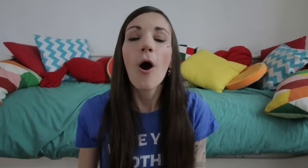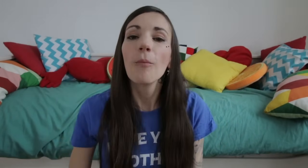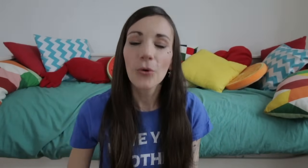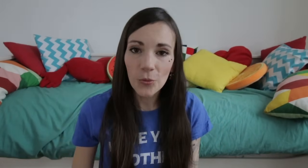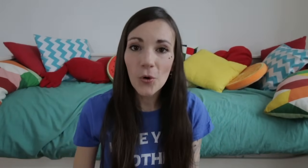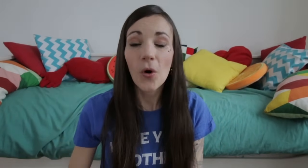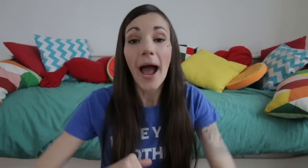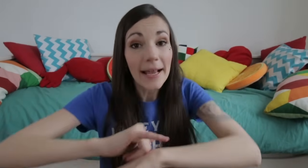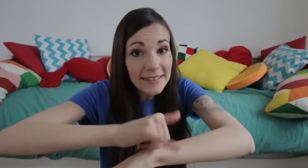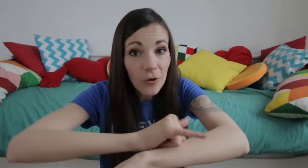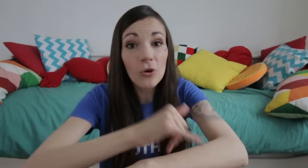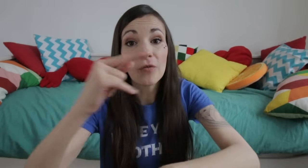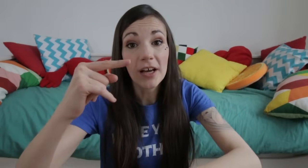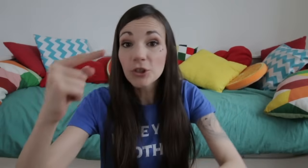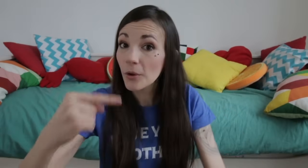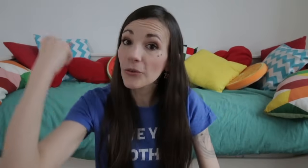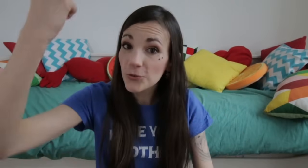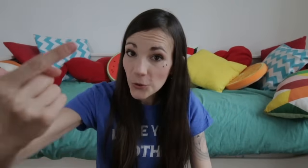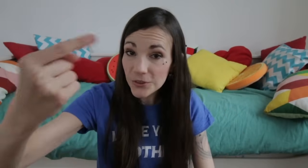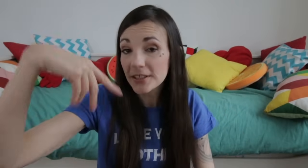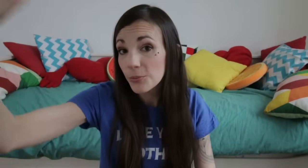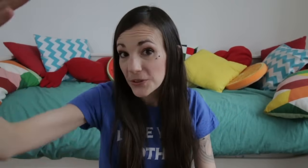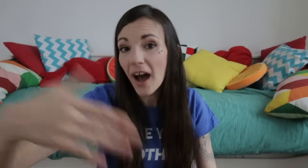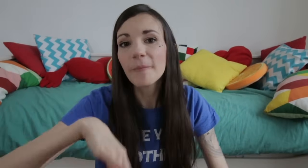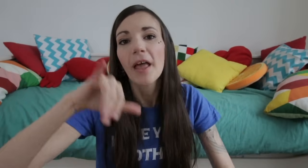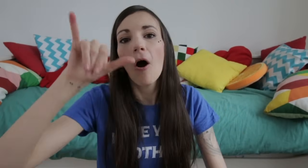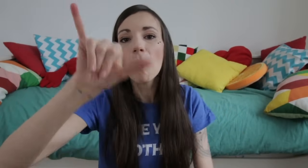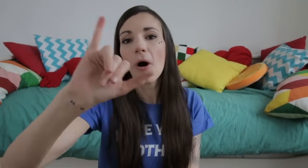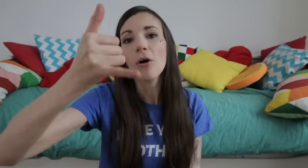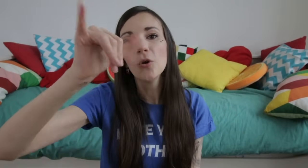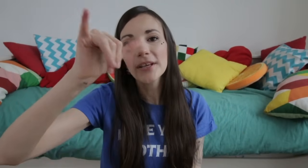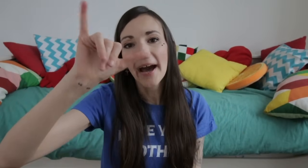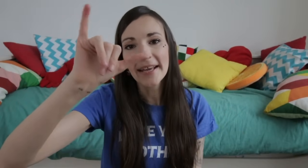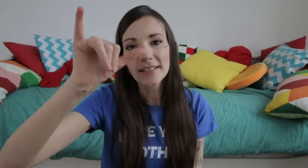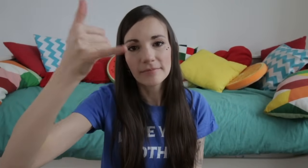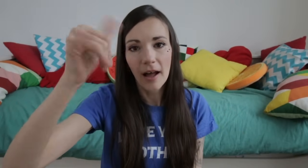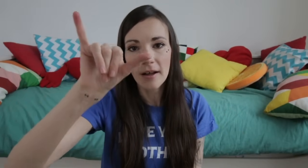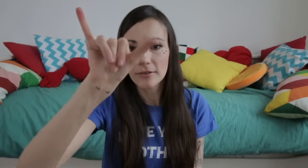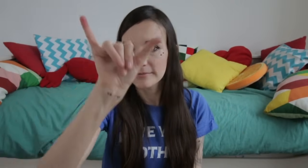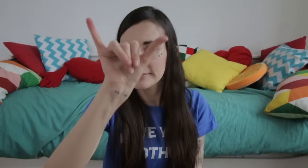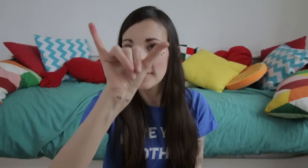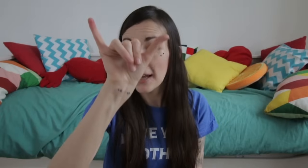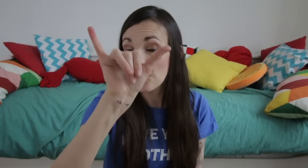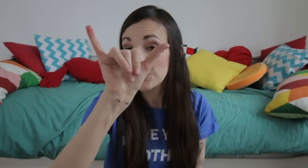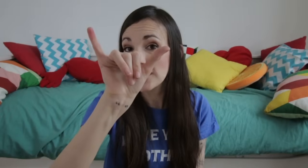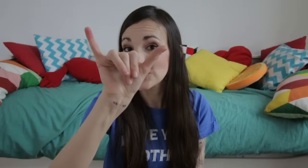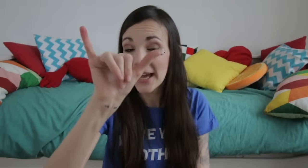Pour le mot escargot qu'on verra sûrement dans une comptine plus tard. On prend le Y. La configuration Y.